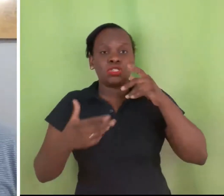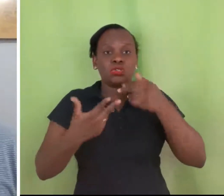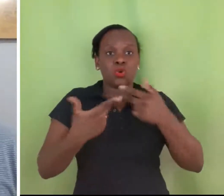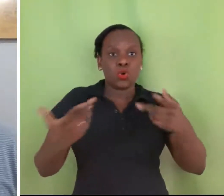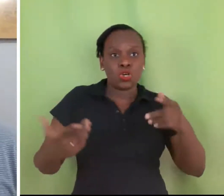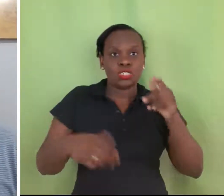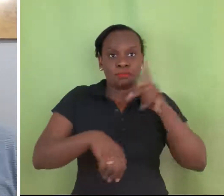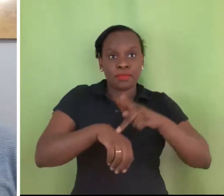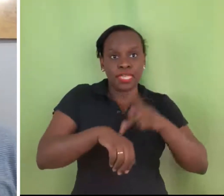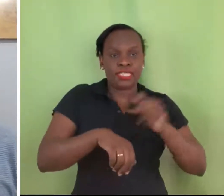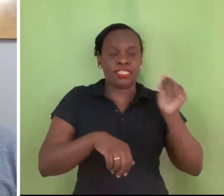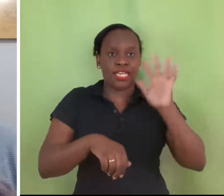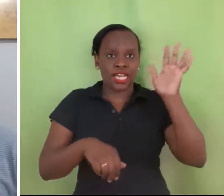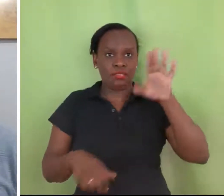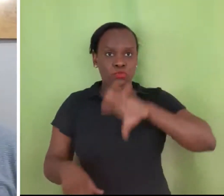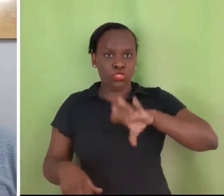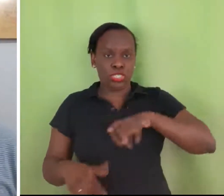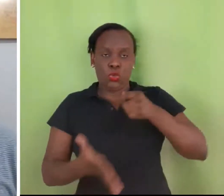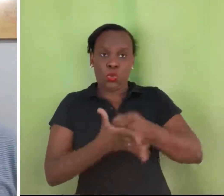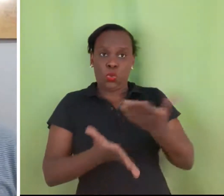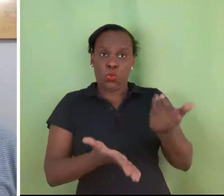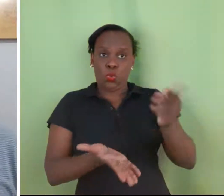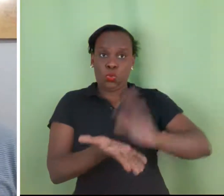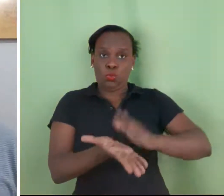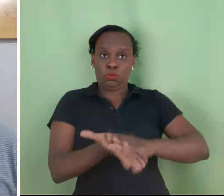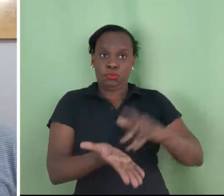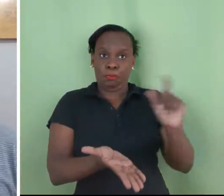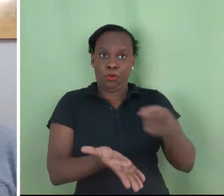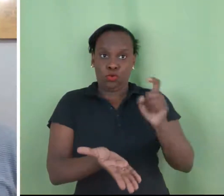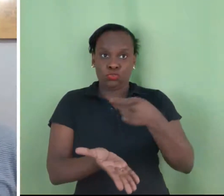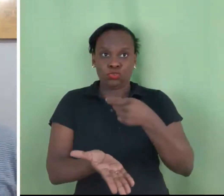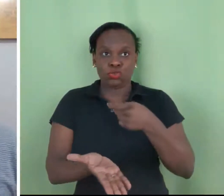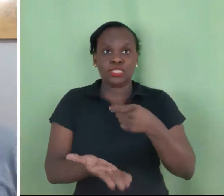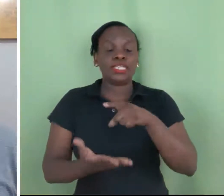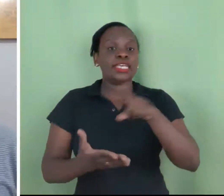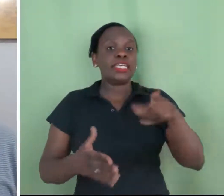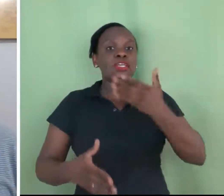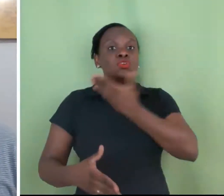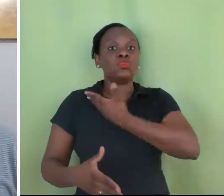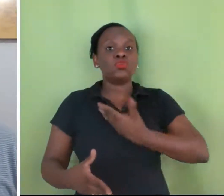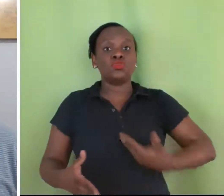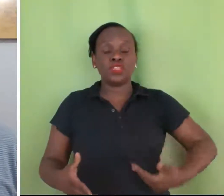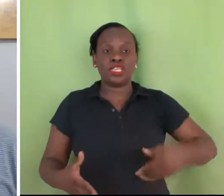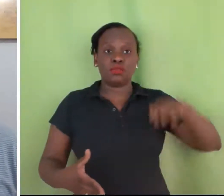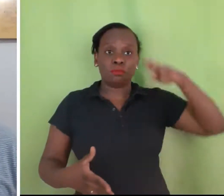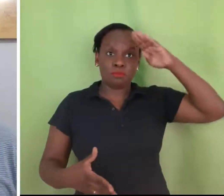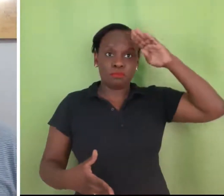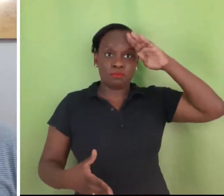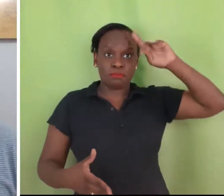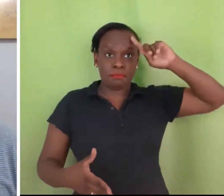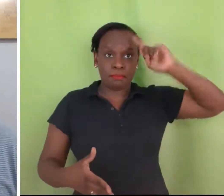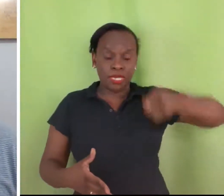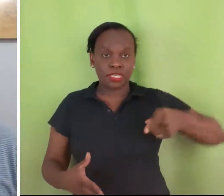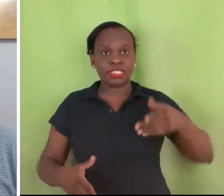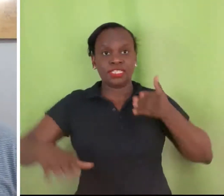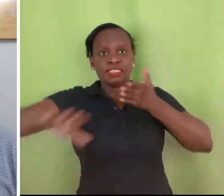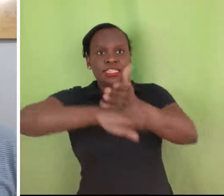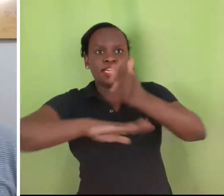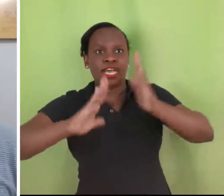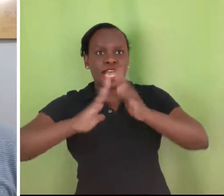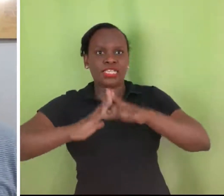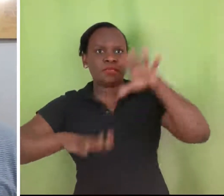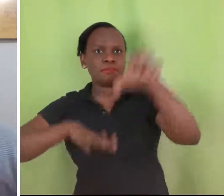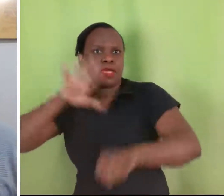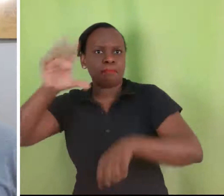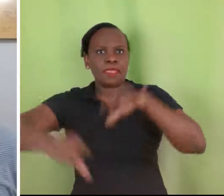que os portugueses, né, exigiam como imposto, as tropas portuguesas elas invadiam as casas das pessoas para